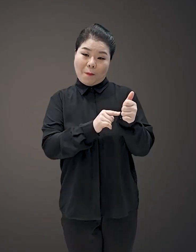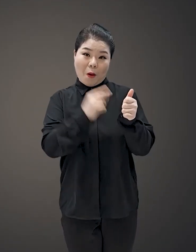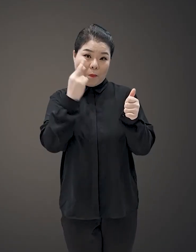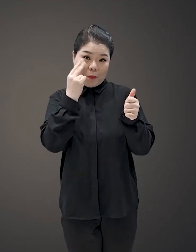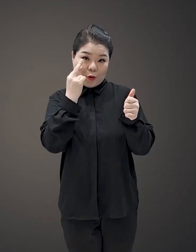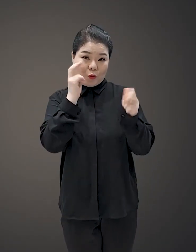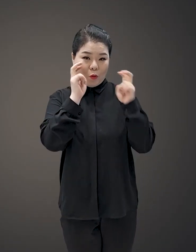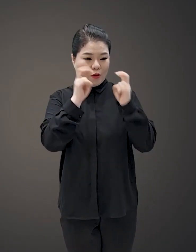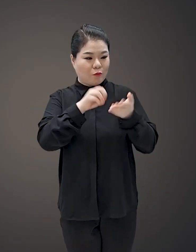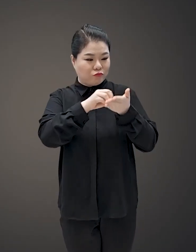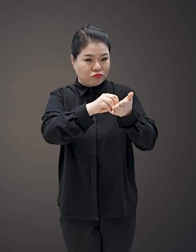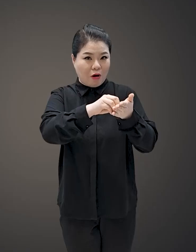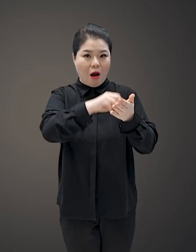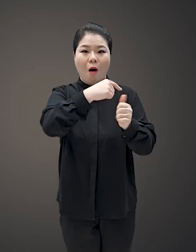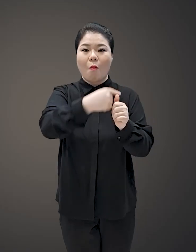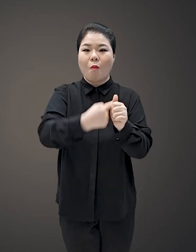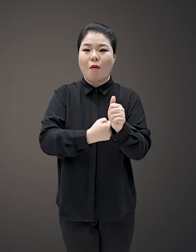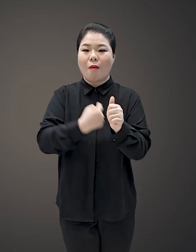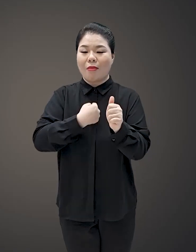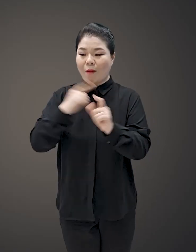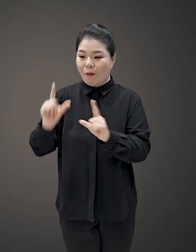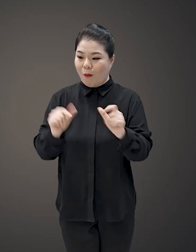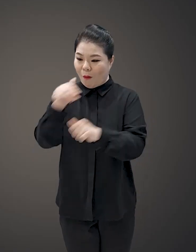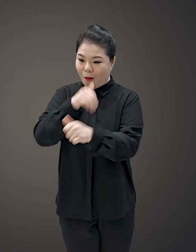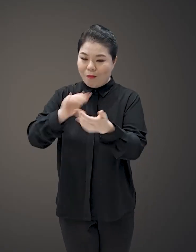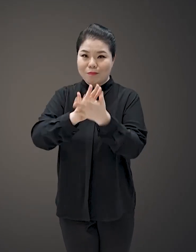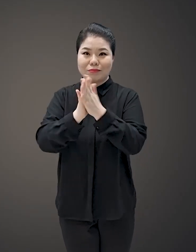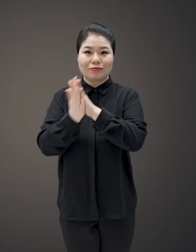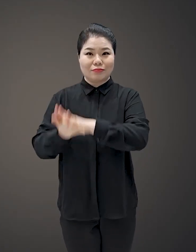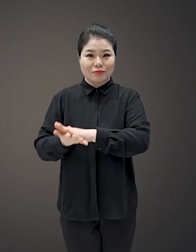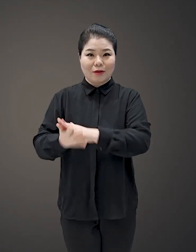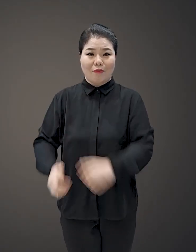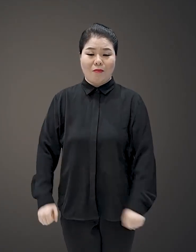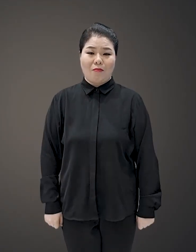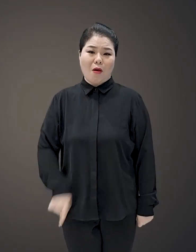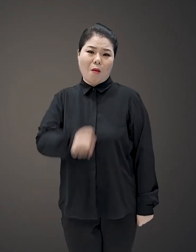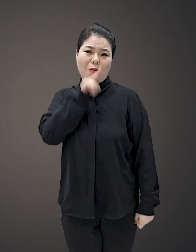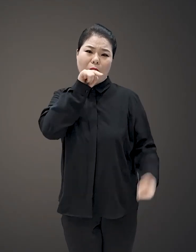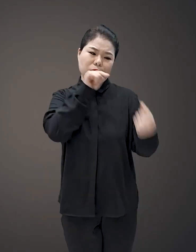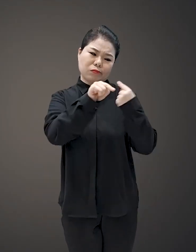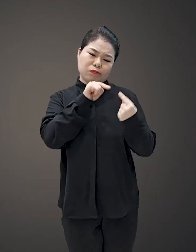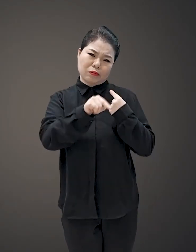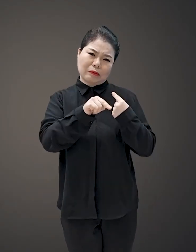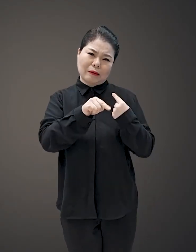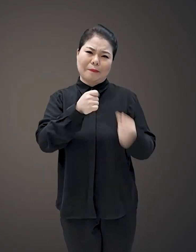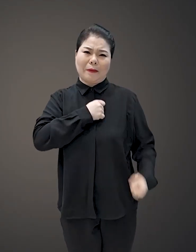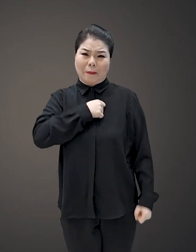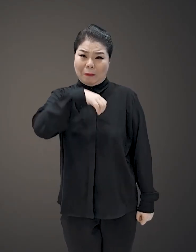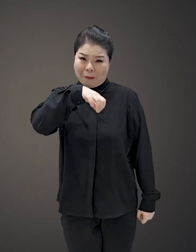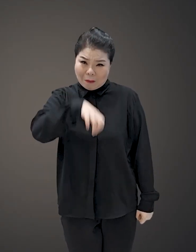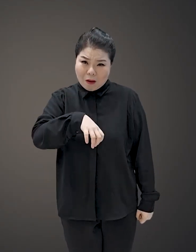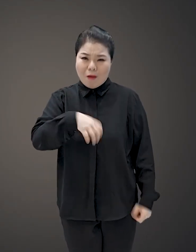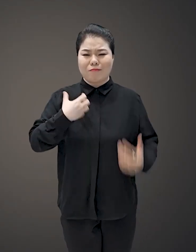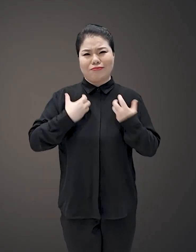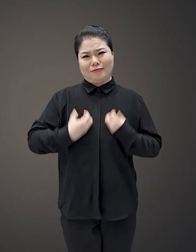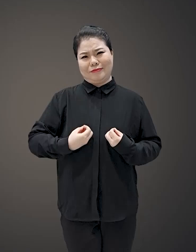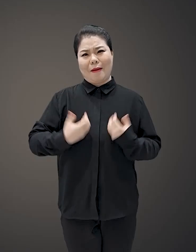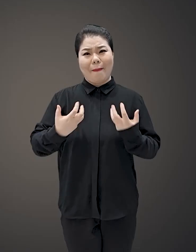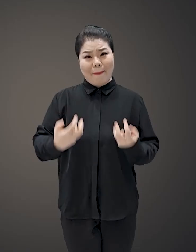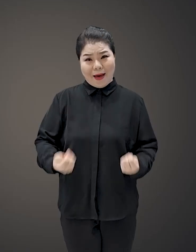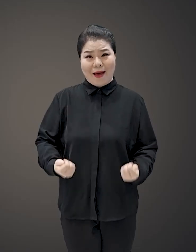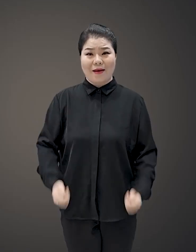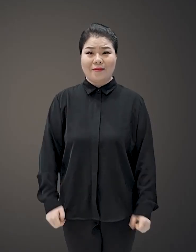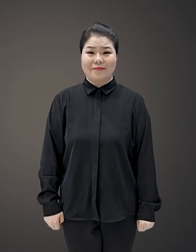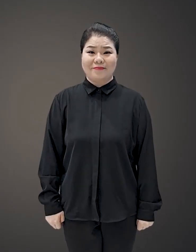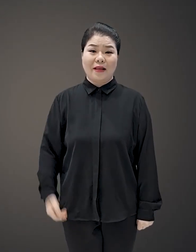남편의 미국 취업으로 갑자기 변해버린 내 모든 환경. 언어조차 통하지 않는 곳에서 겪는 좌절도 많았지만